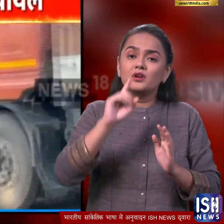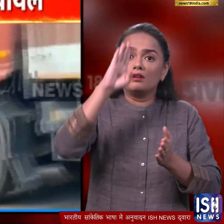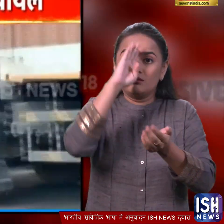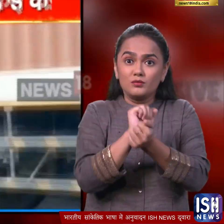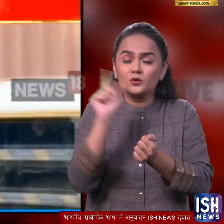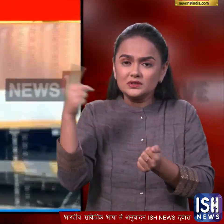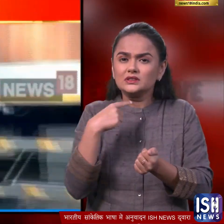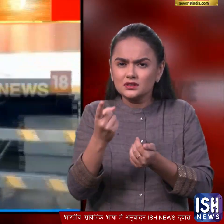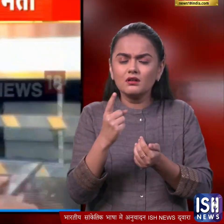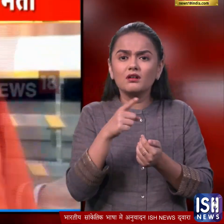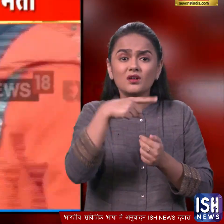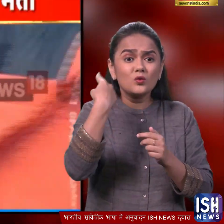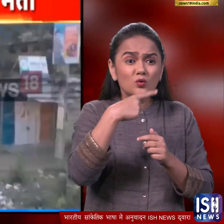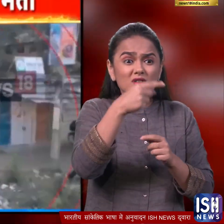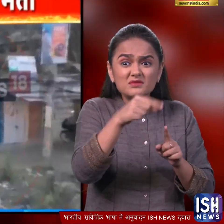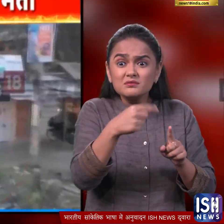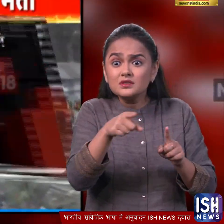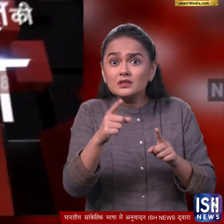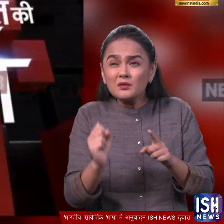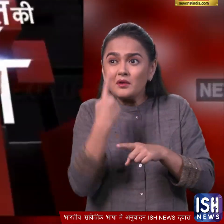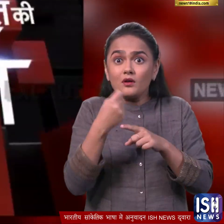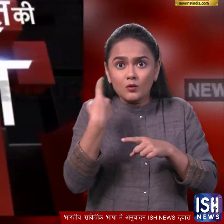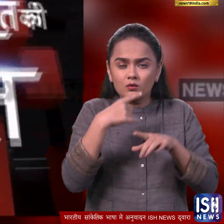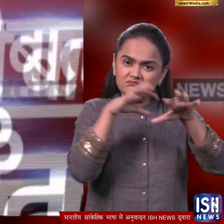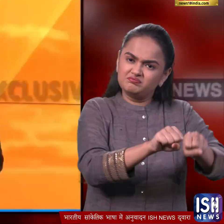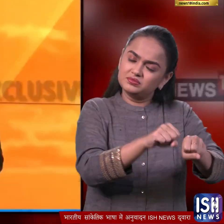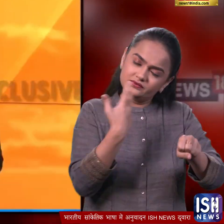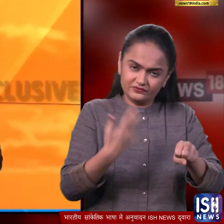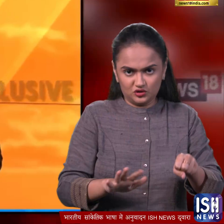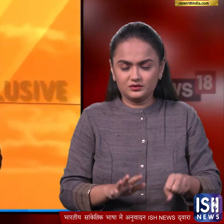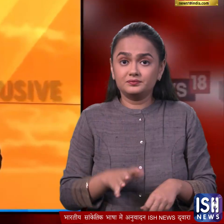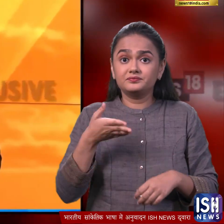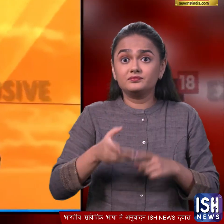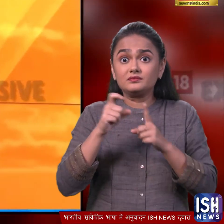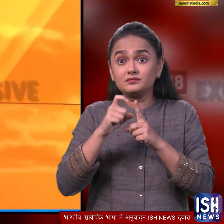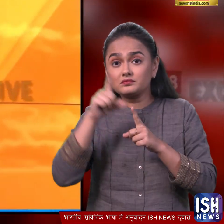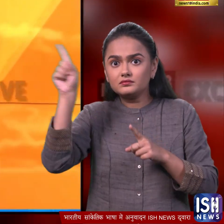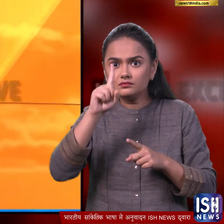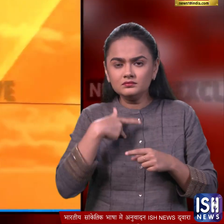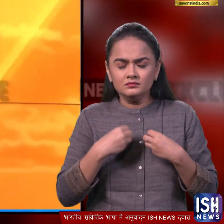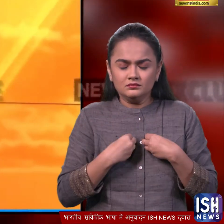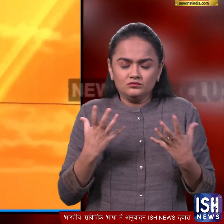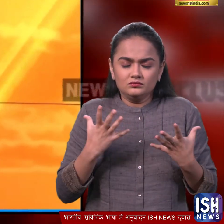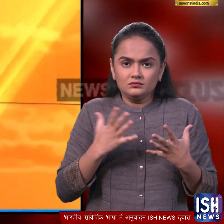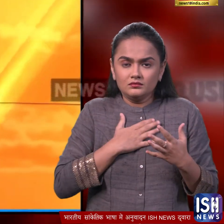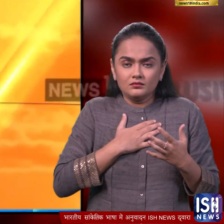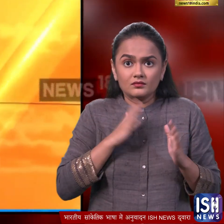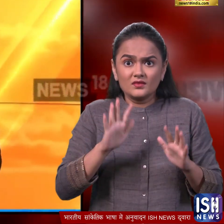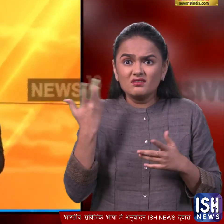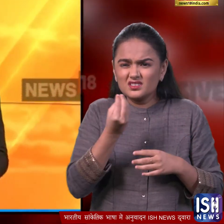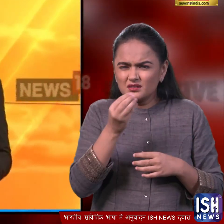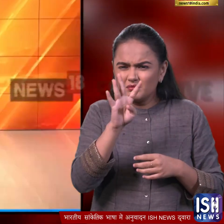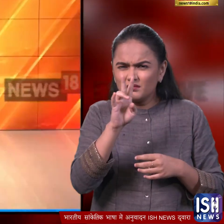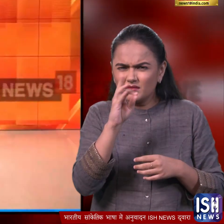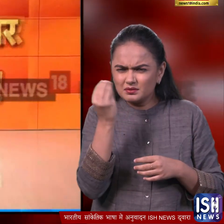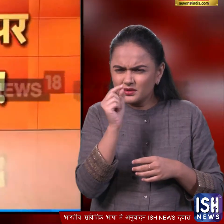हालांकि पुलिस ने उपद्रव करने के कई आरोपियों को दबोच लिया। दिल्ली के सीमापुरी इलाके से एक दिल दहला देने वाला मामला सामने आया। वहां कुछ